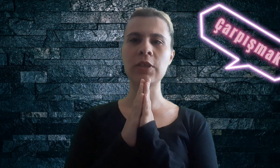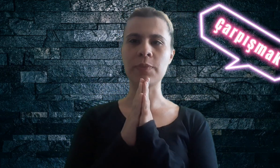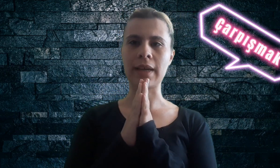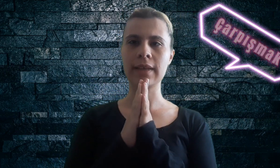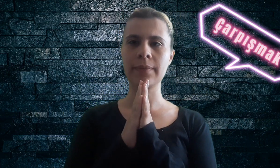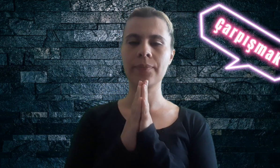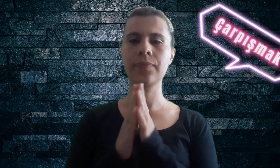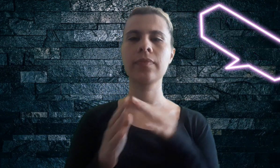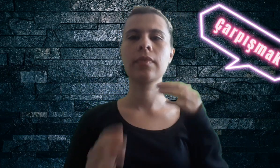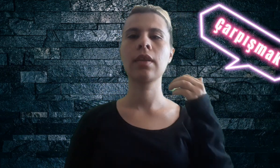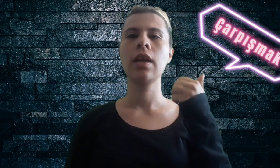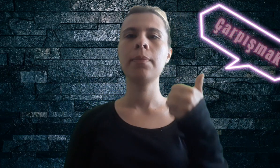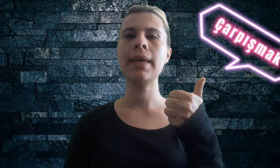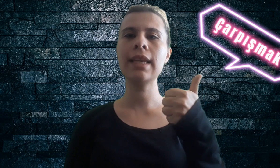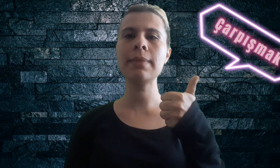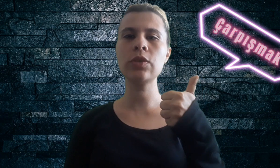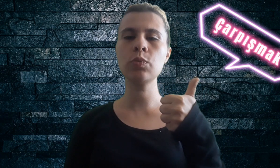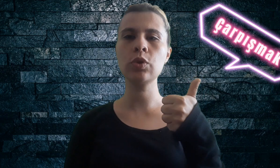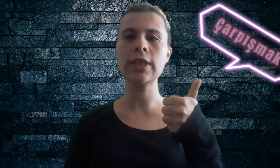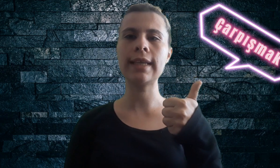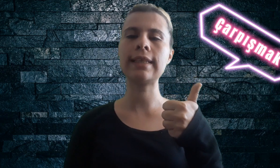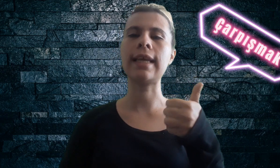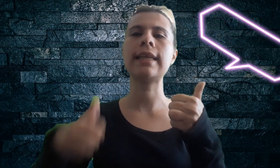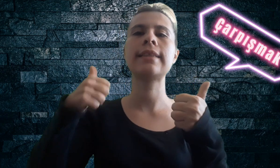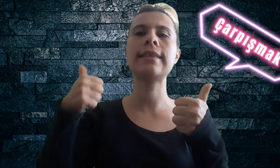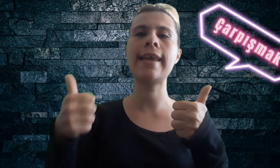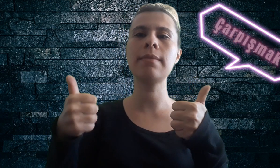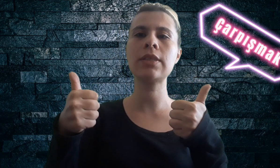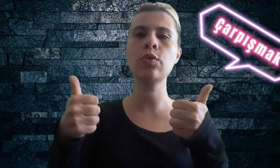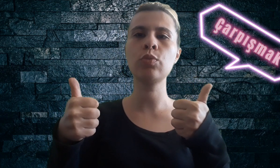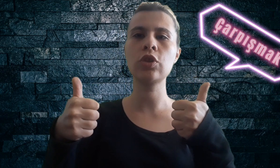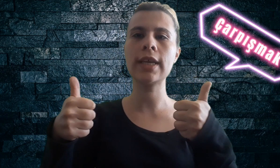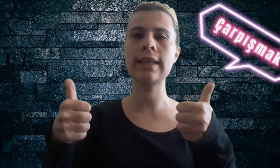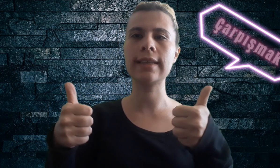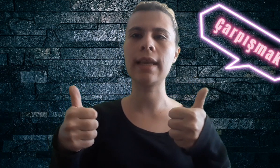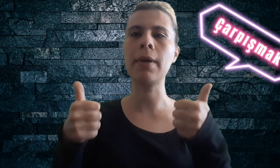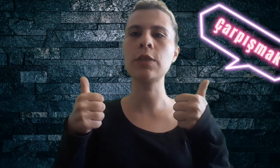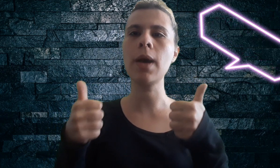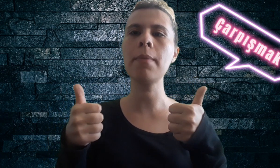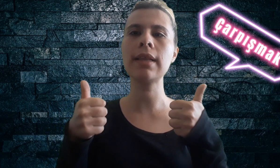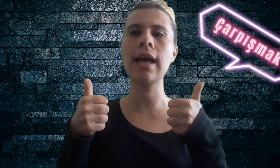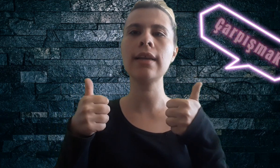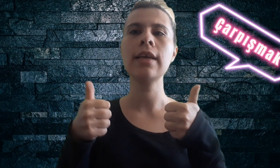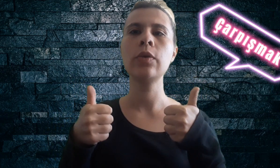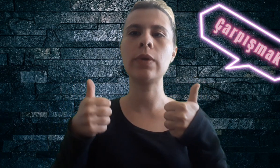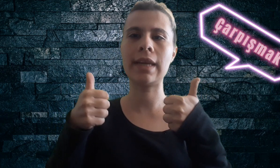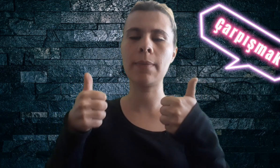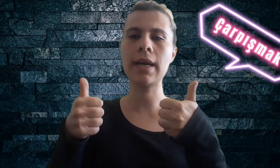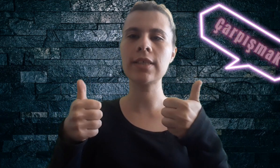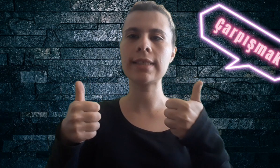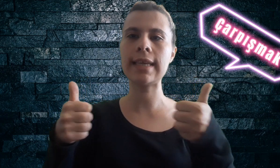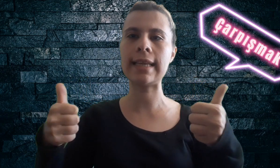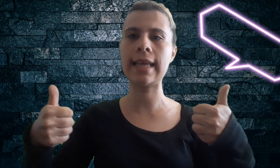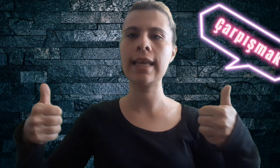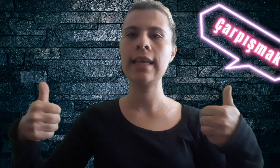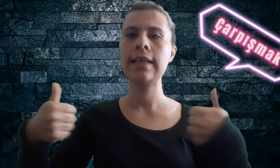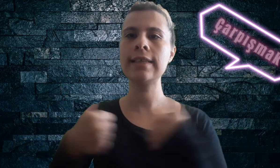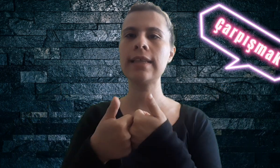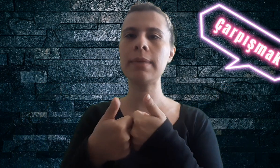Çarpışmak. Bir elimiz yumruk şeklinde, diğer elimiz de yumruk şeklinde, baş parmaklar yukarıya bakacak şekilde hızla